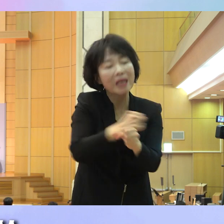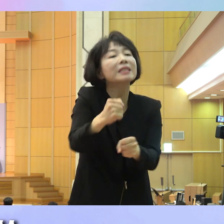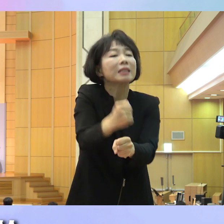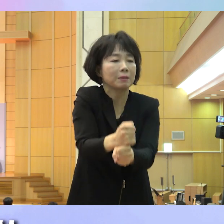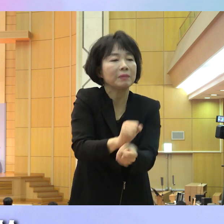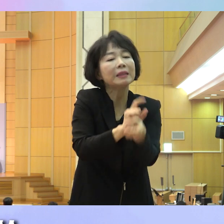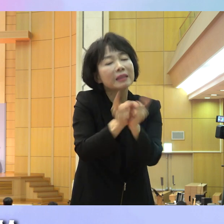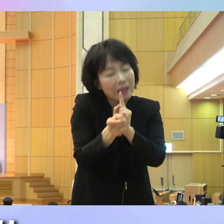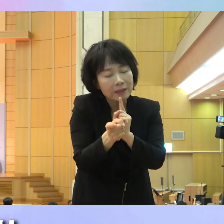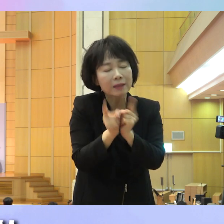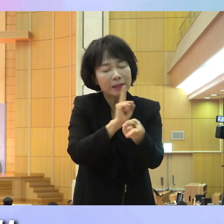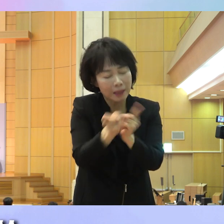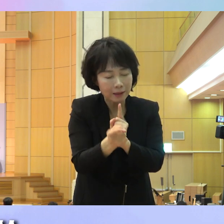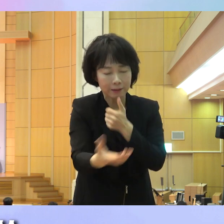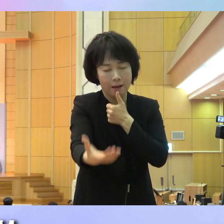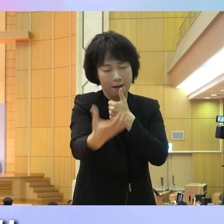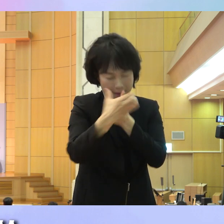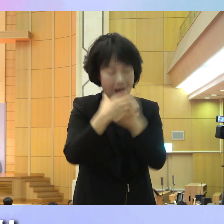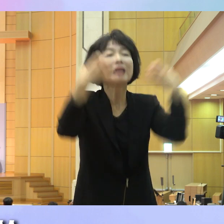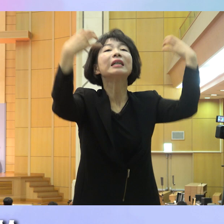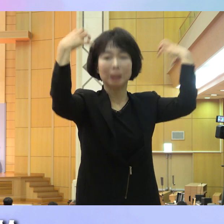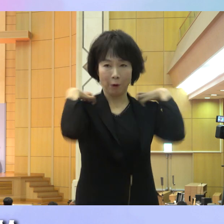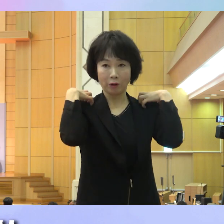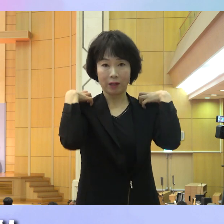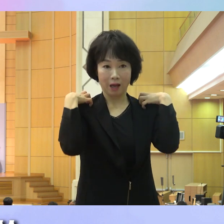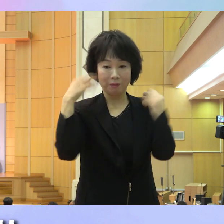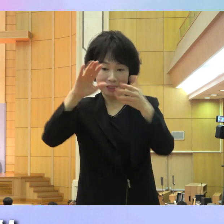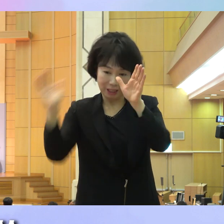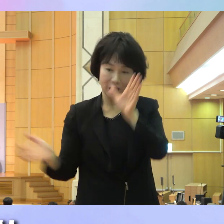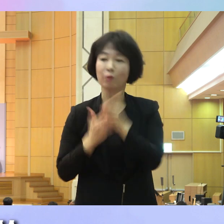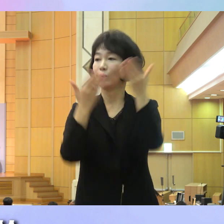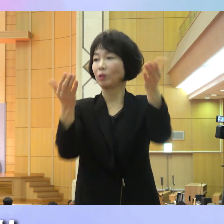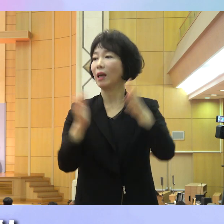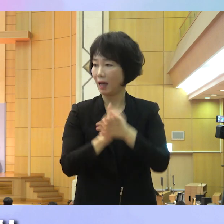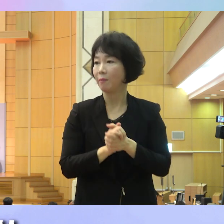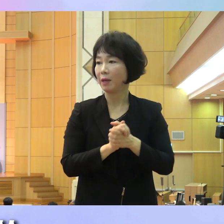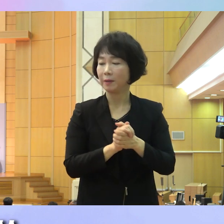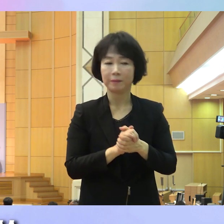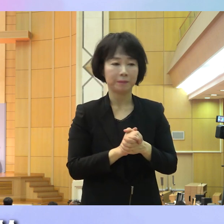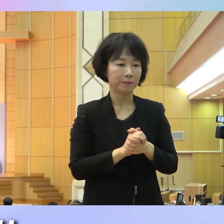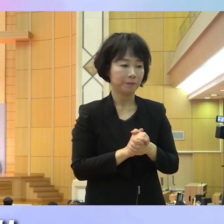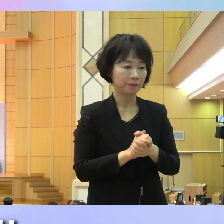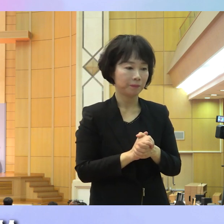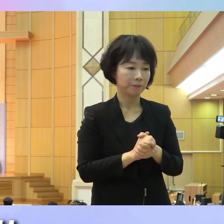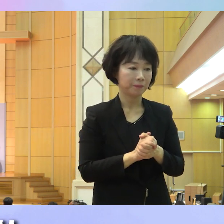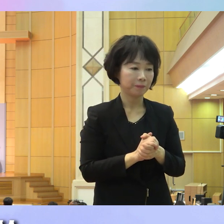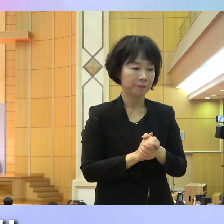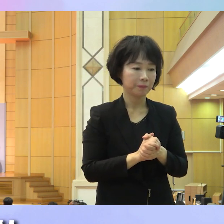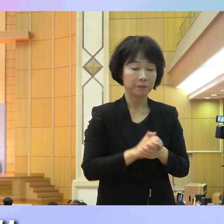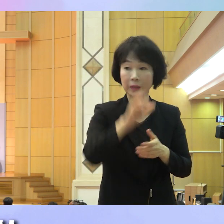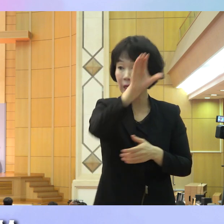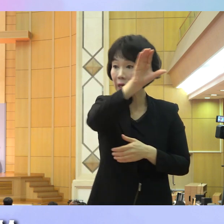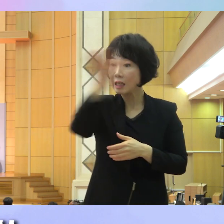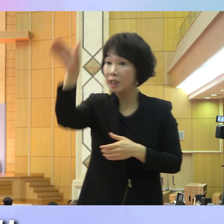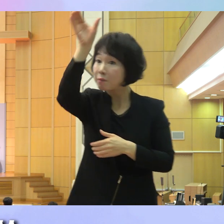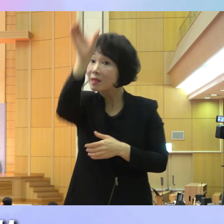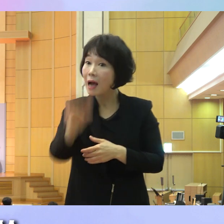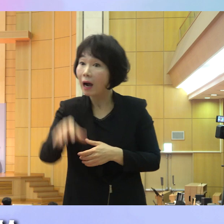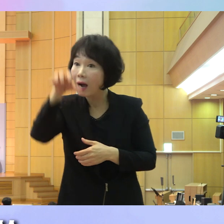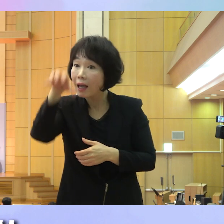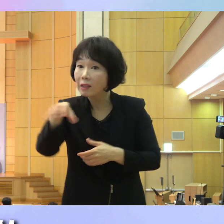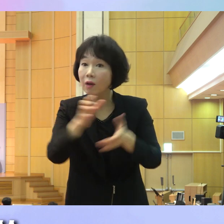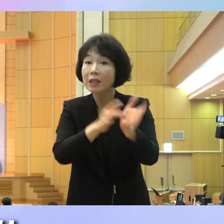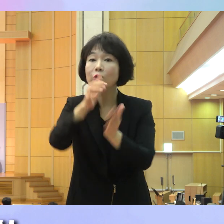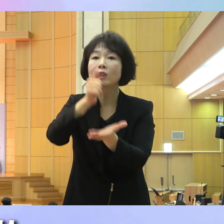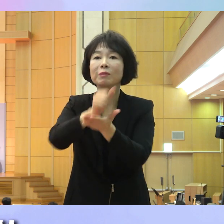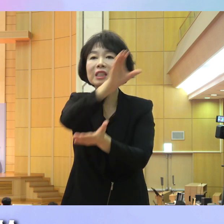다 짊어지셨도다 함을 이루려 하심이라. 할렐루야. 그래서 십자가에서 예수님이 십자가 지시고